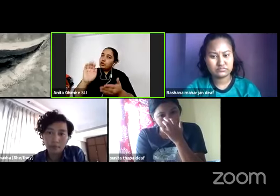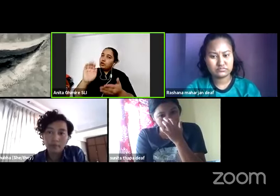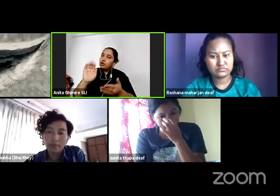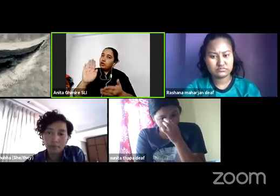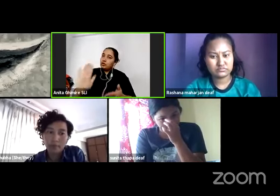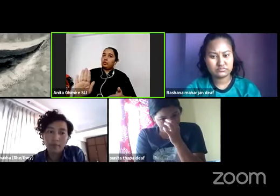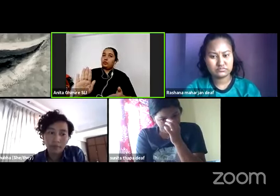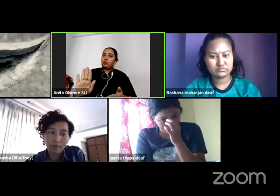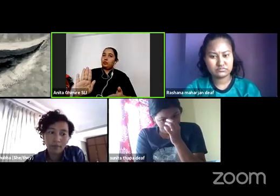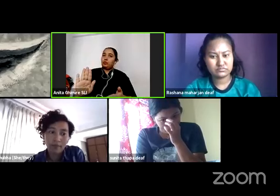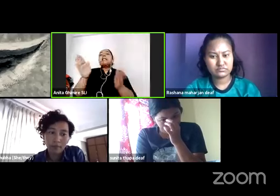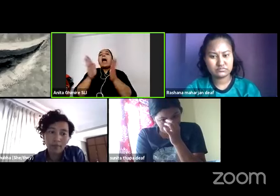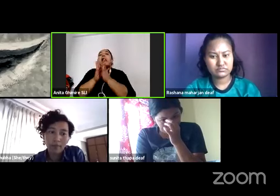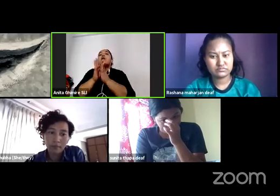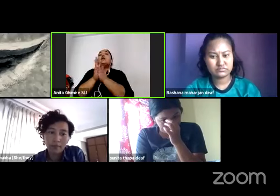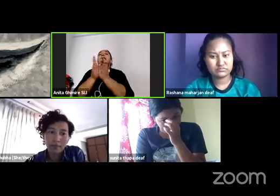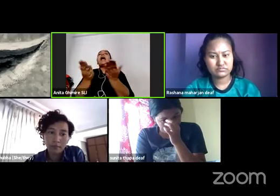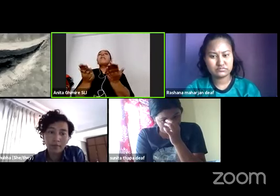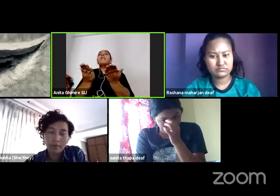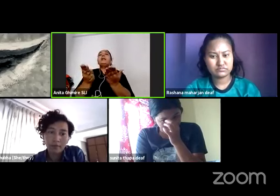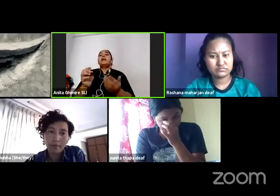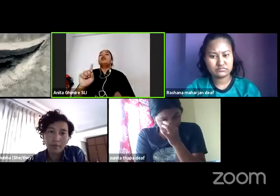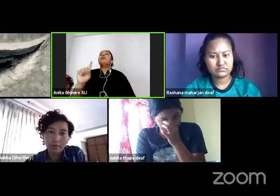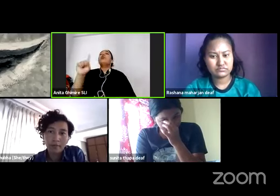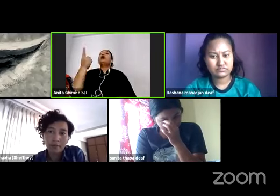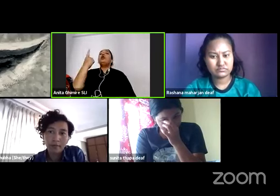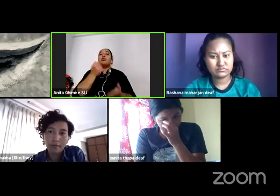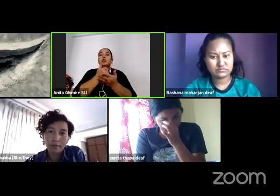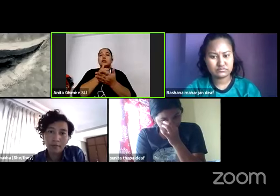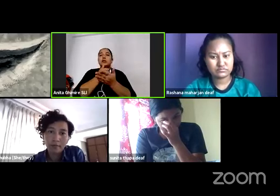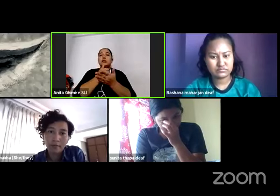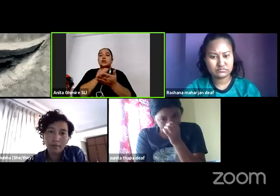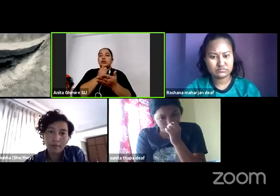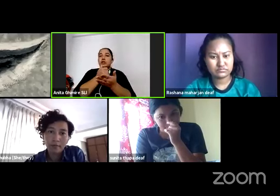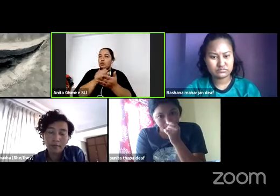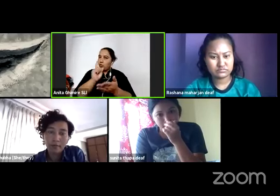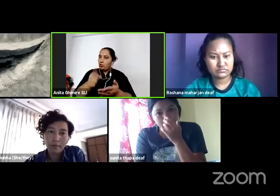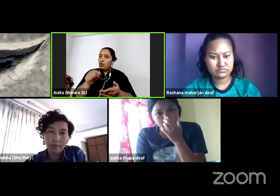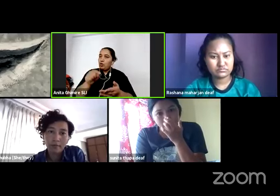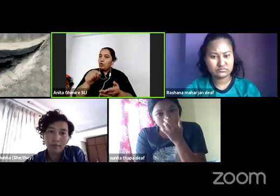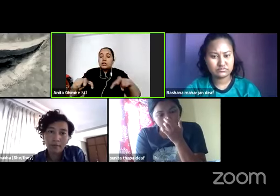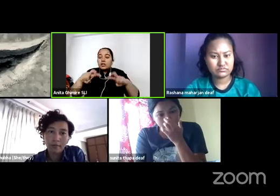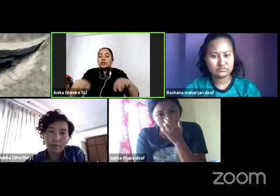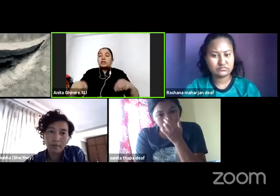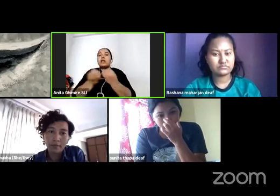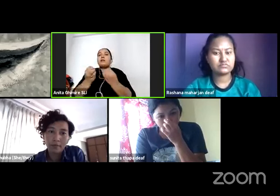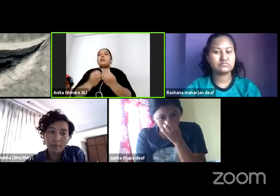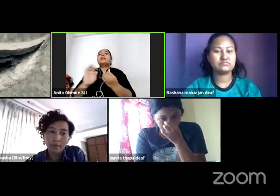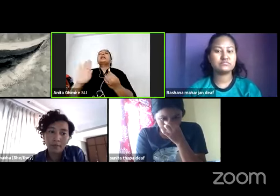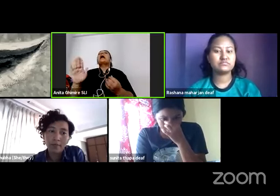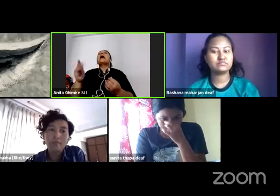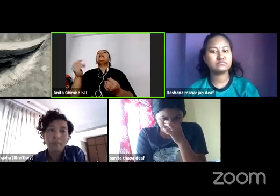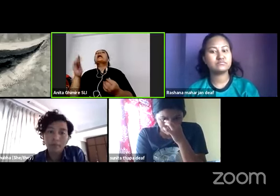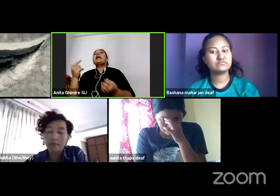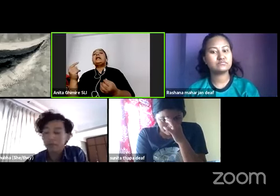निकाल्दैछौँ. त्यो पहिलो प्रयास हो, तर तपाईँहरूले पनि यत्रो रिसर्च गरिसके पछाडि काहीँ न काहीँ त्यो सेक्सनमा एउटा प्याराग्राफ भने